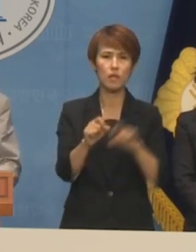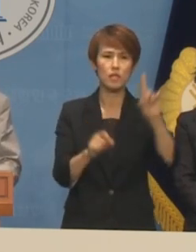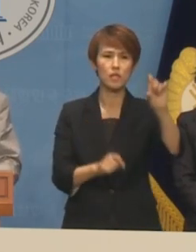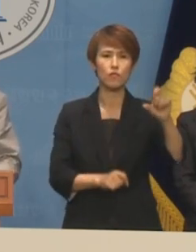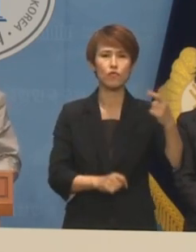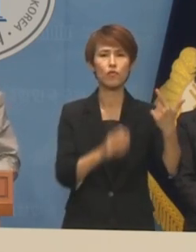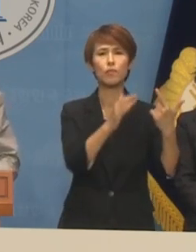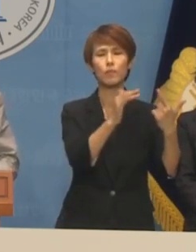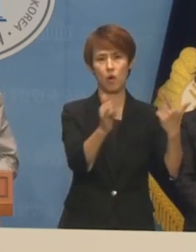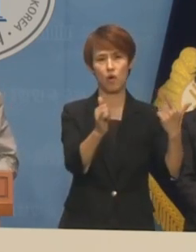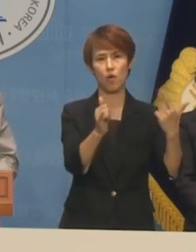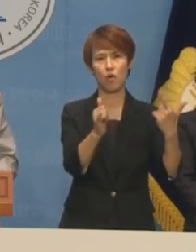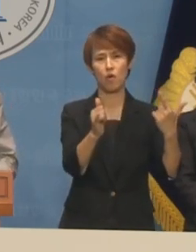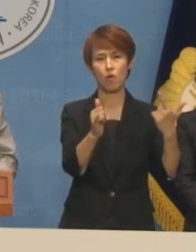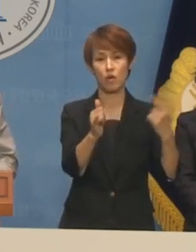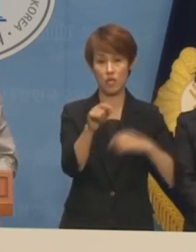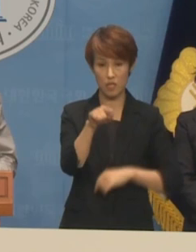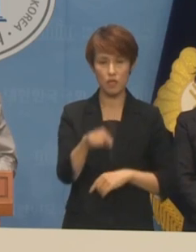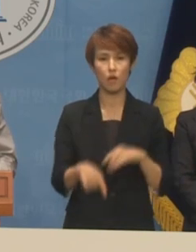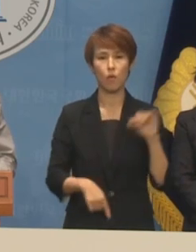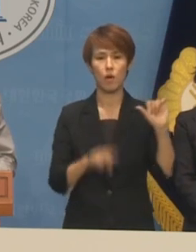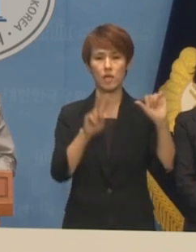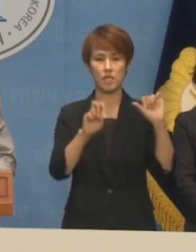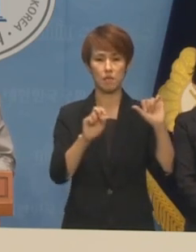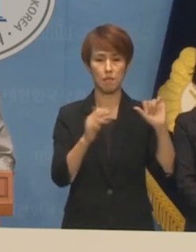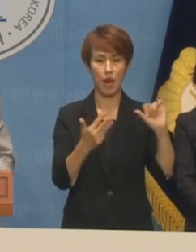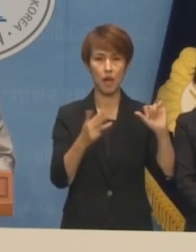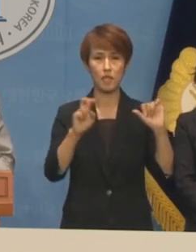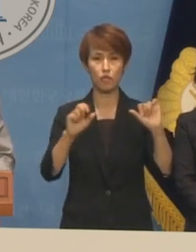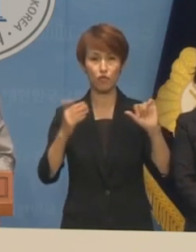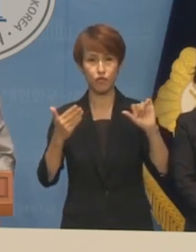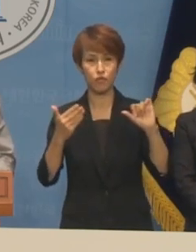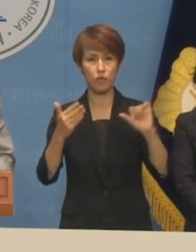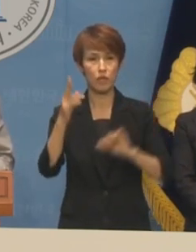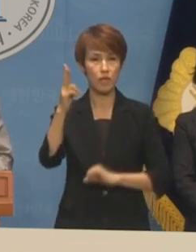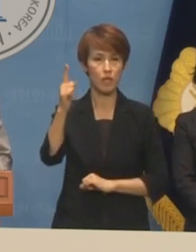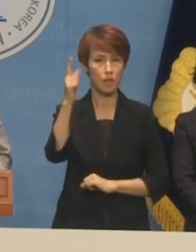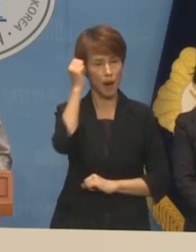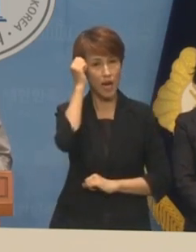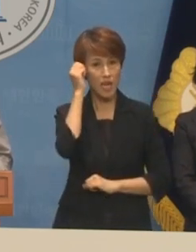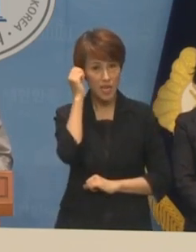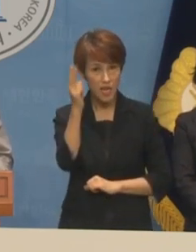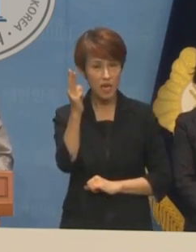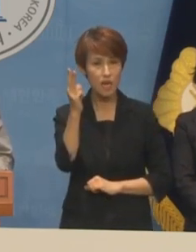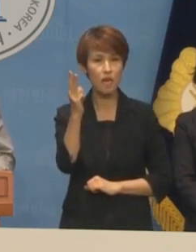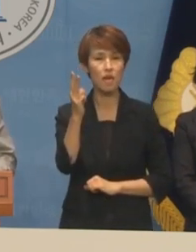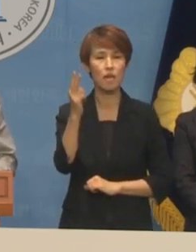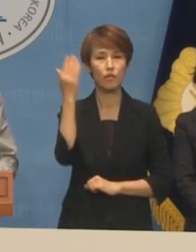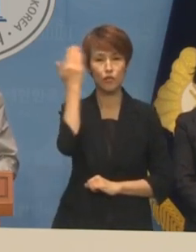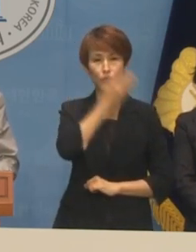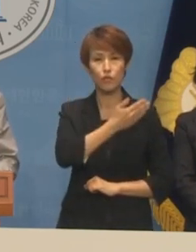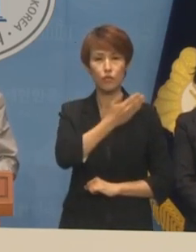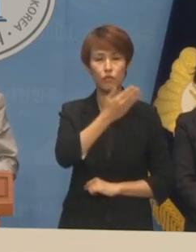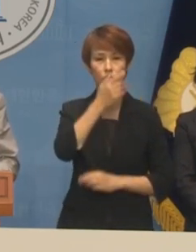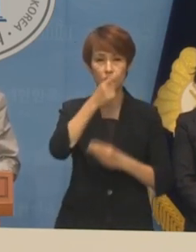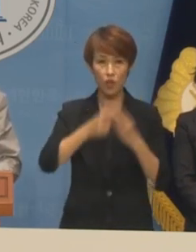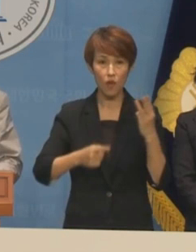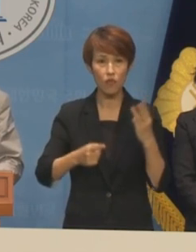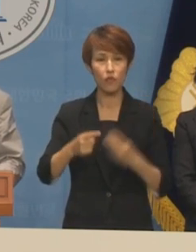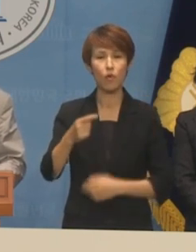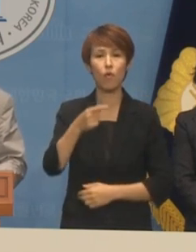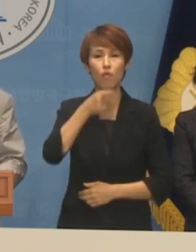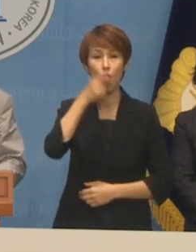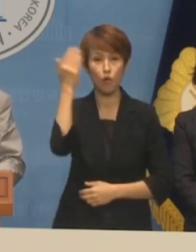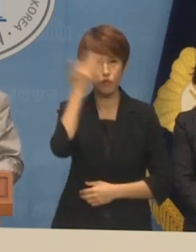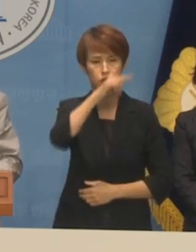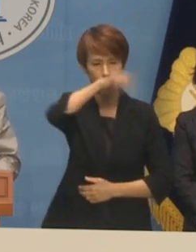16명이 28일과 29일 1박 2일 일정으로 순천과 여수를 다녀갔습니다. 그들은